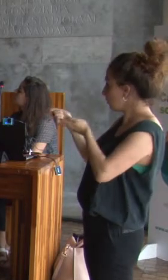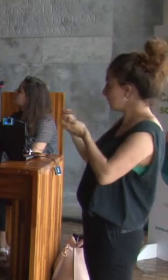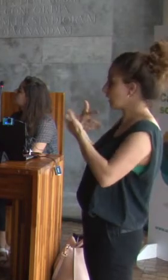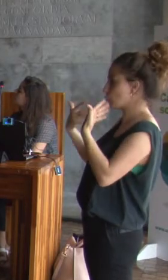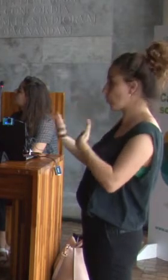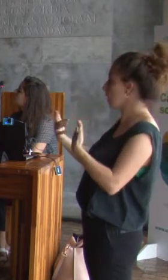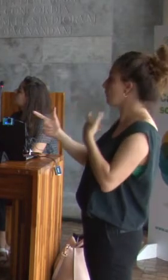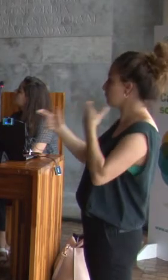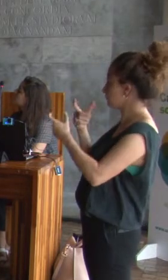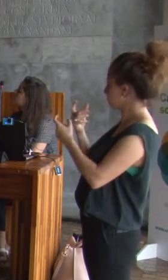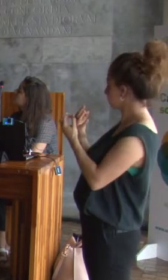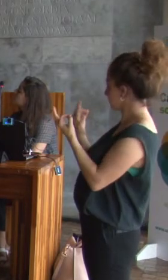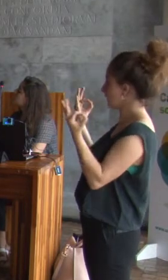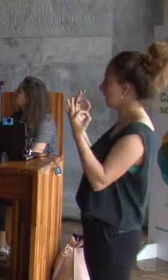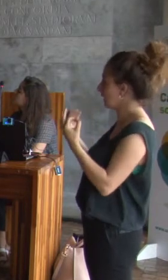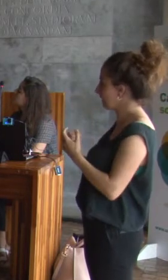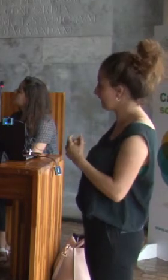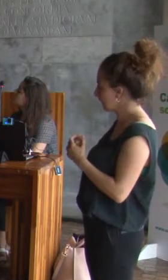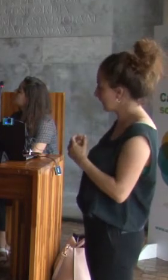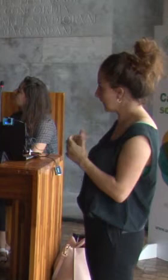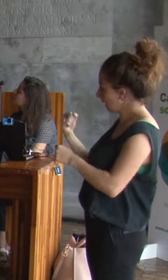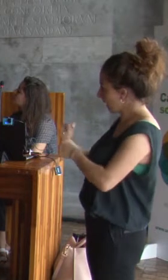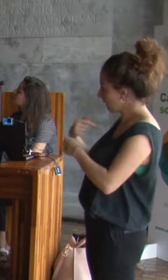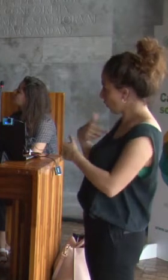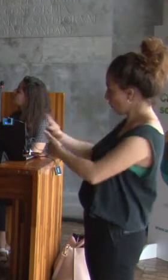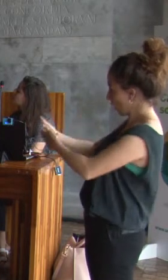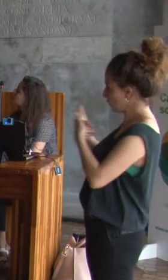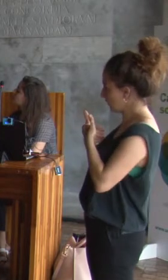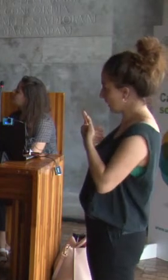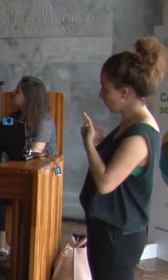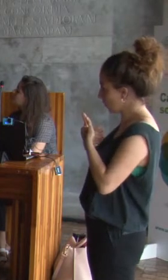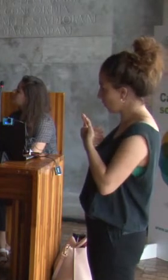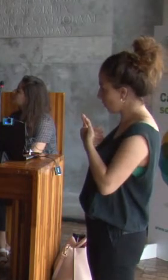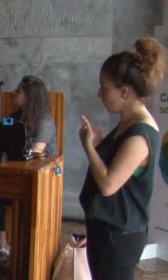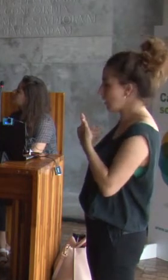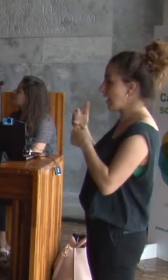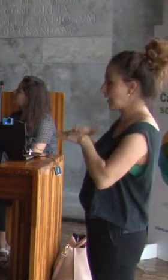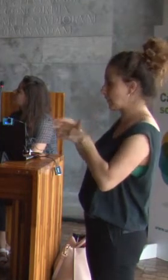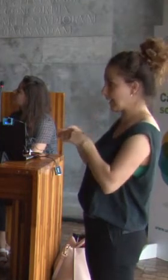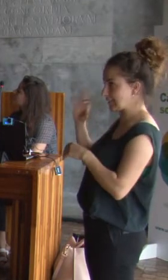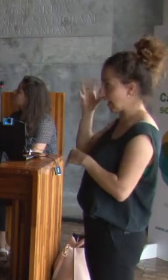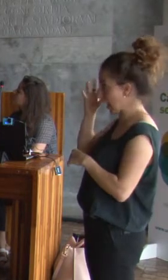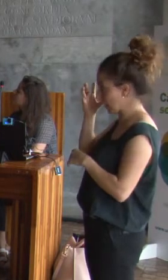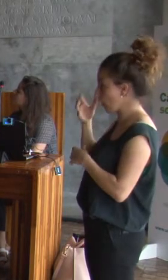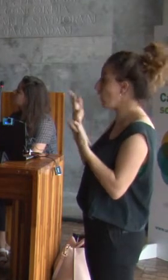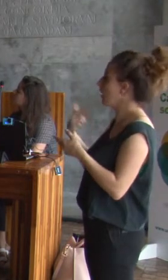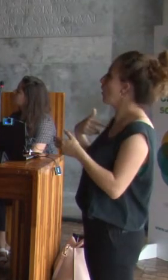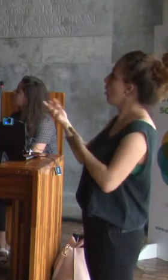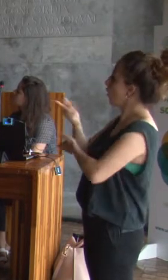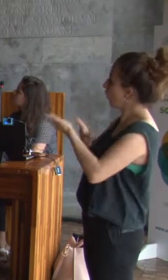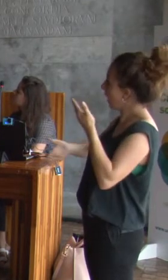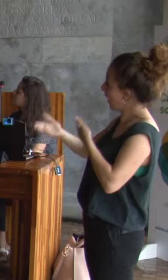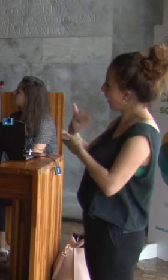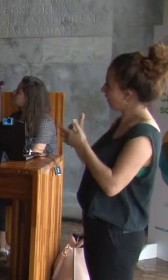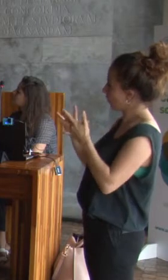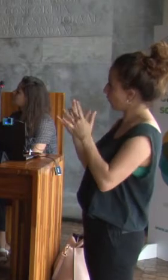in sintonia. In questo lavoro sono stato aiutato soprattutto dalla mia esperienza radiofonica, infatti collaboro con la